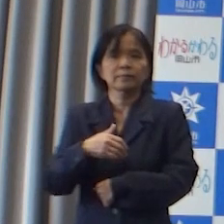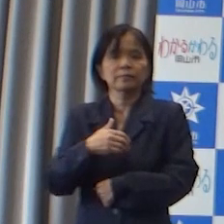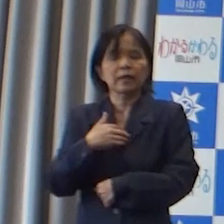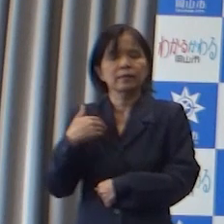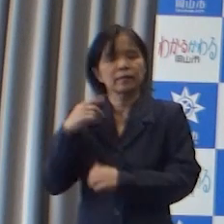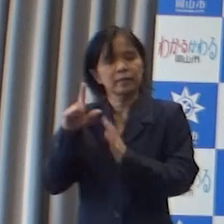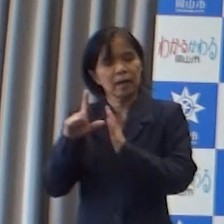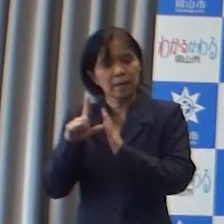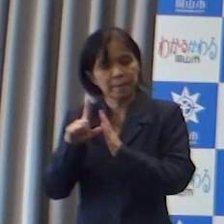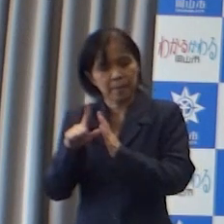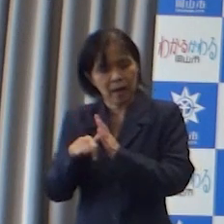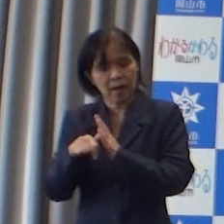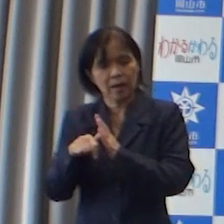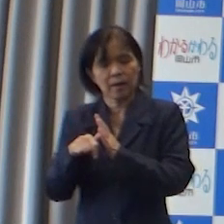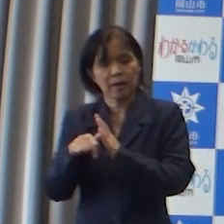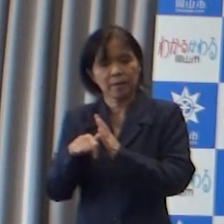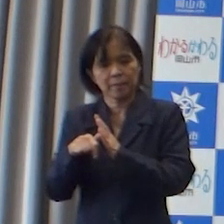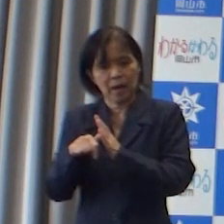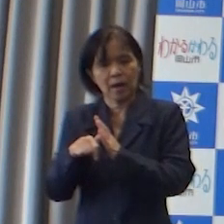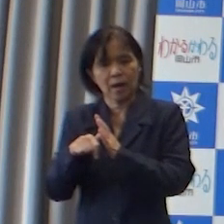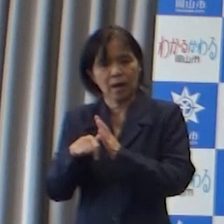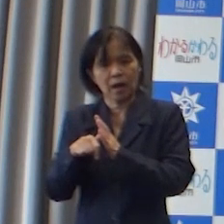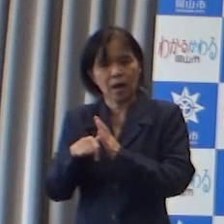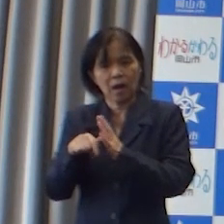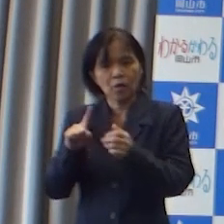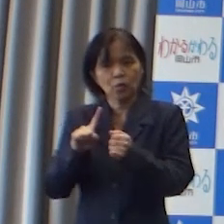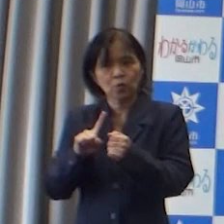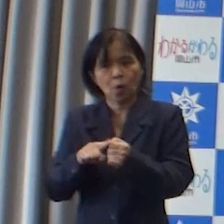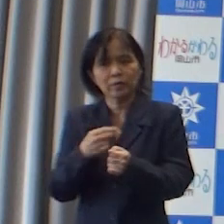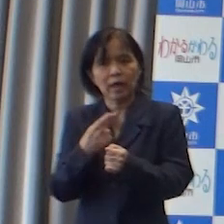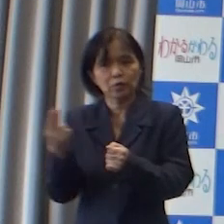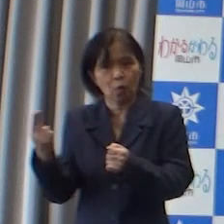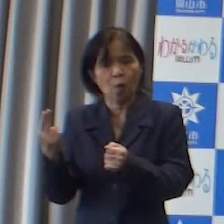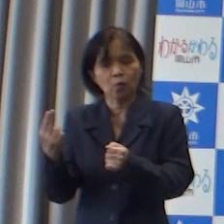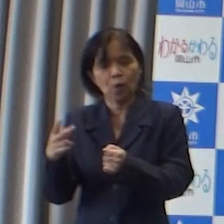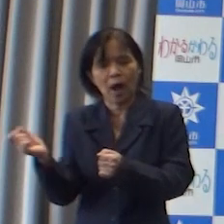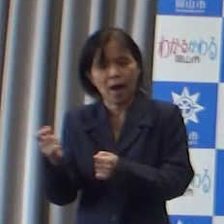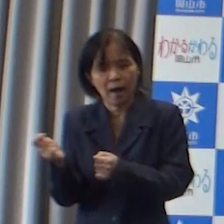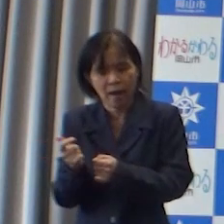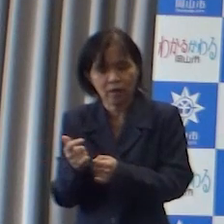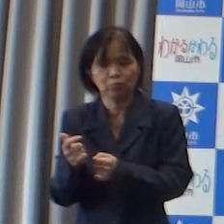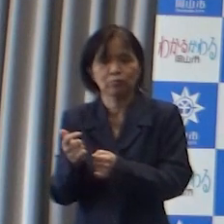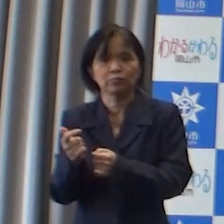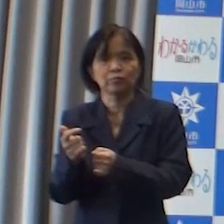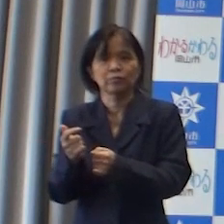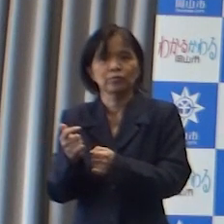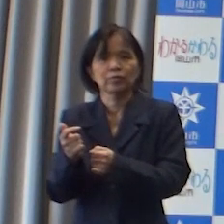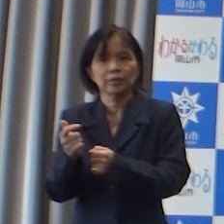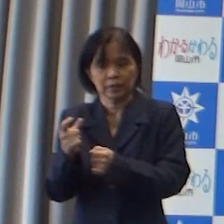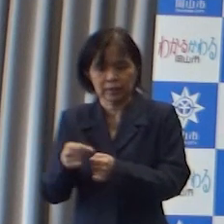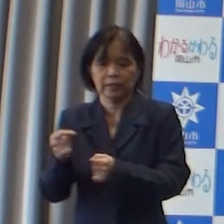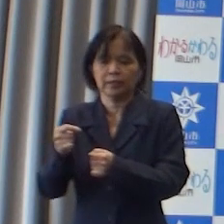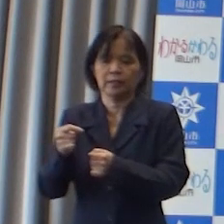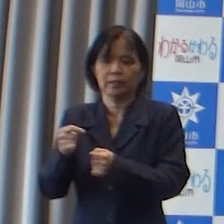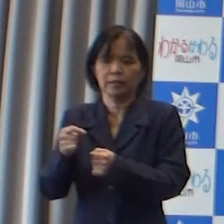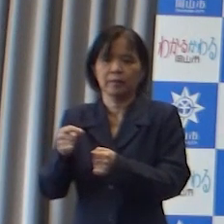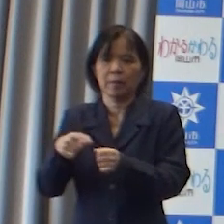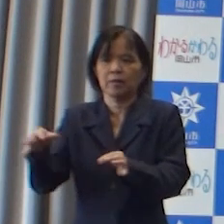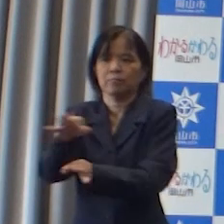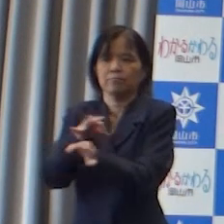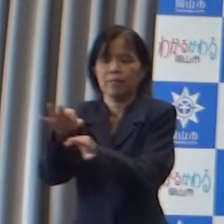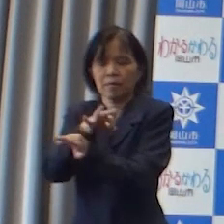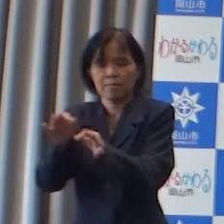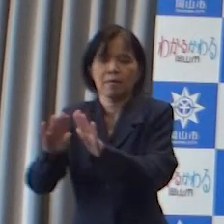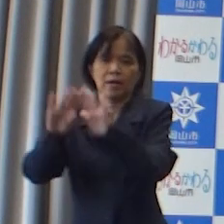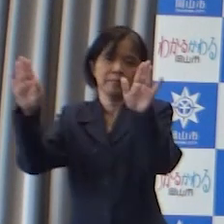できればですね、本当は今年度の早い時期から運転を開始したか